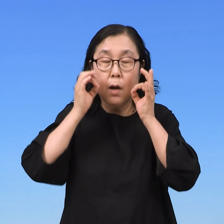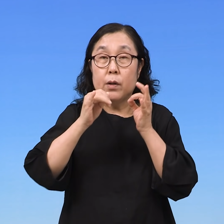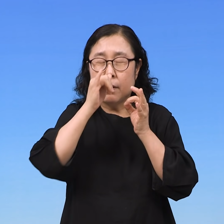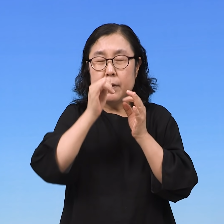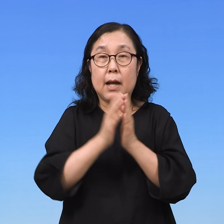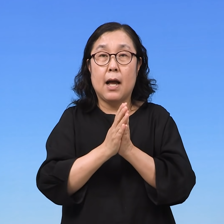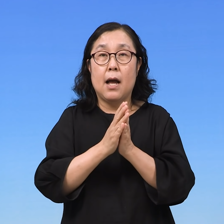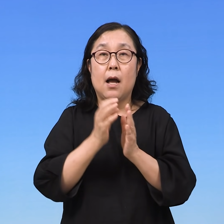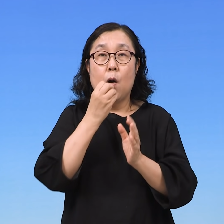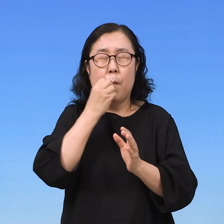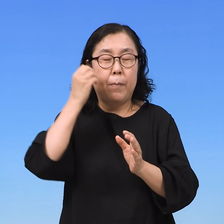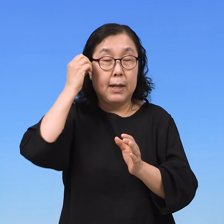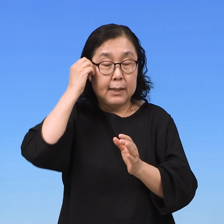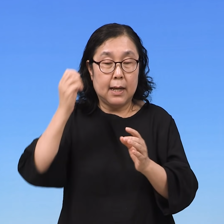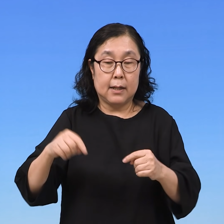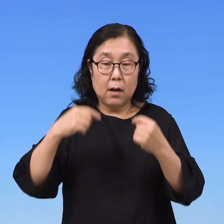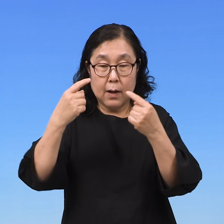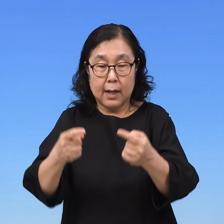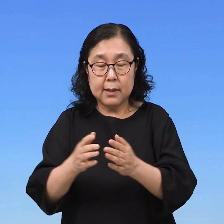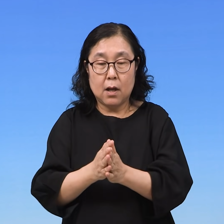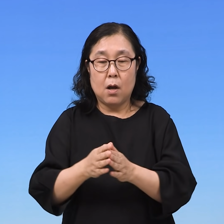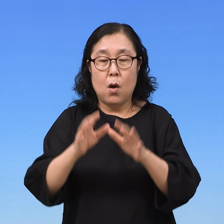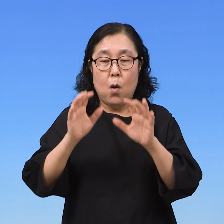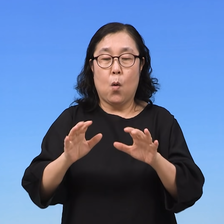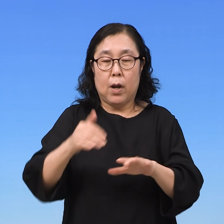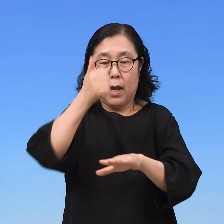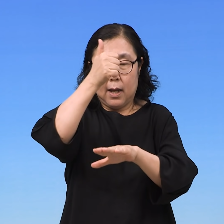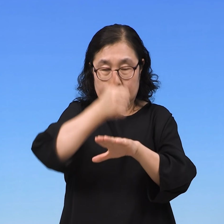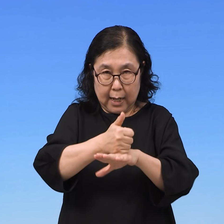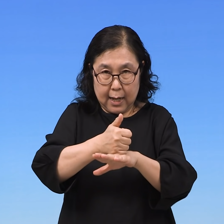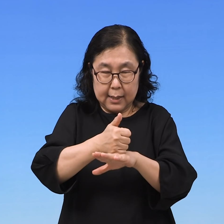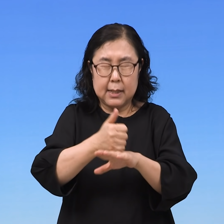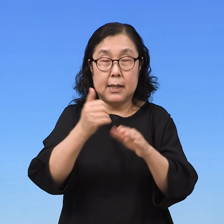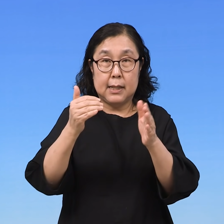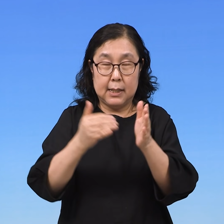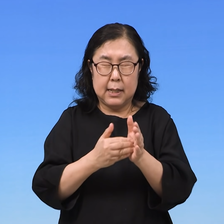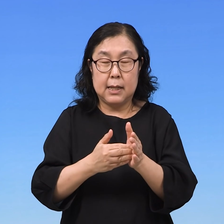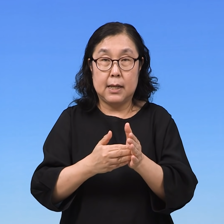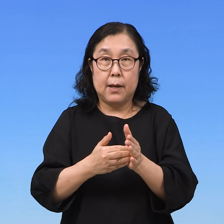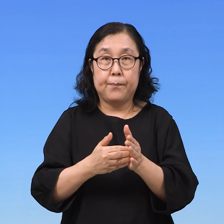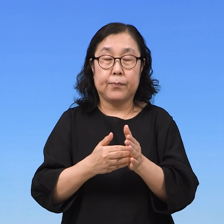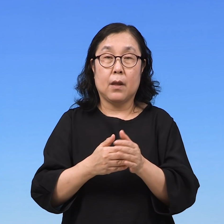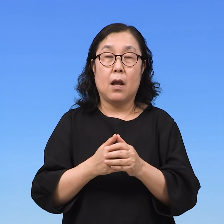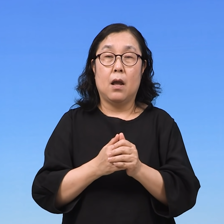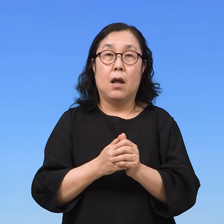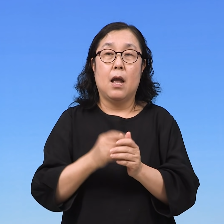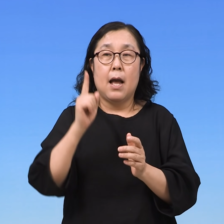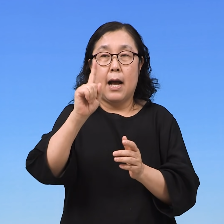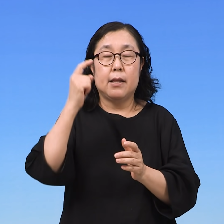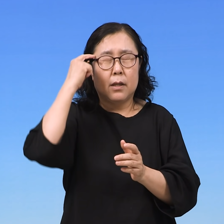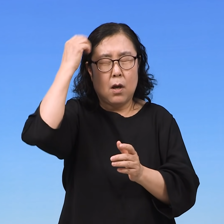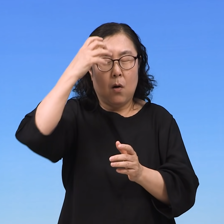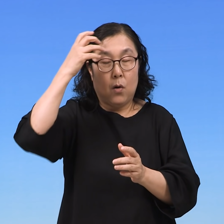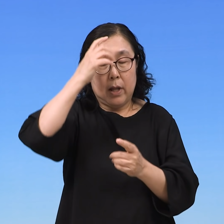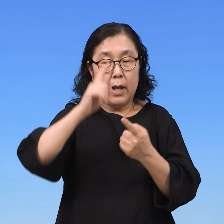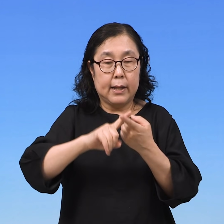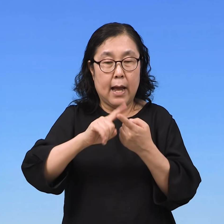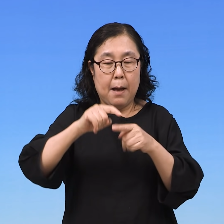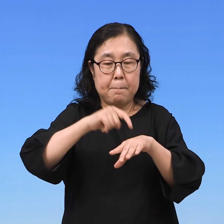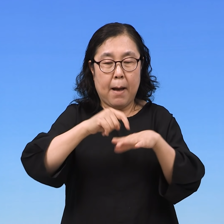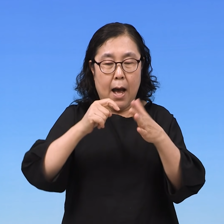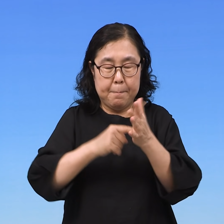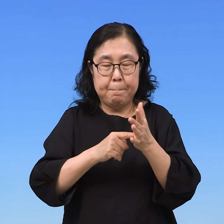있는지 홈페이지 들어가셔서 오늘 연말까지 하나님 한 영혼에 대한 마음을 허락해 주시기 원합니다. 그런가